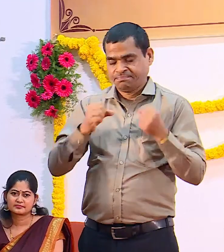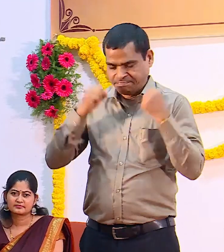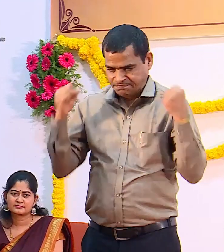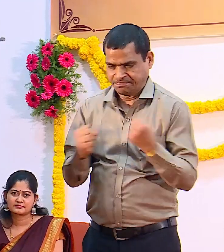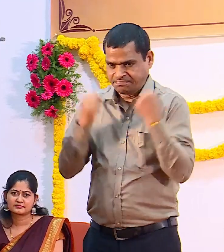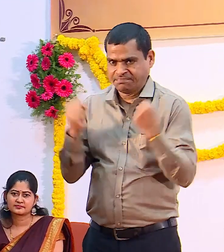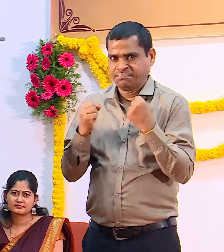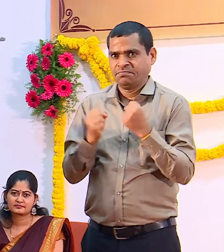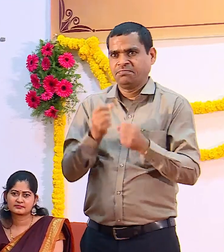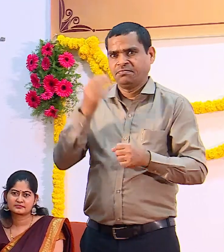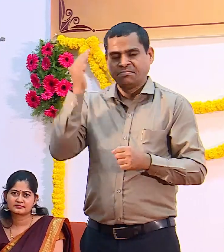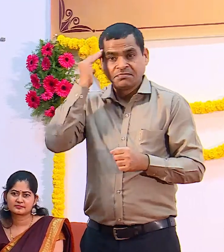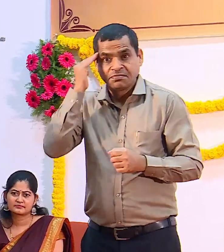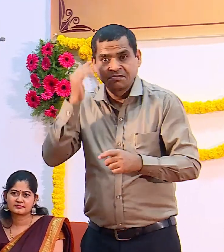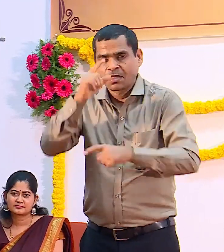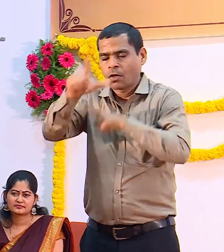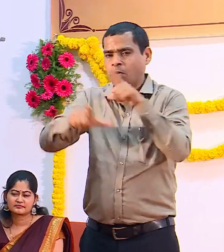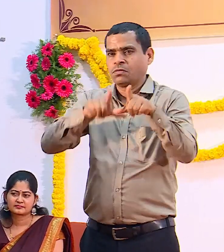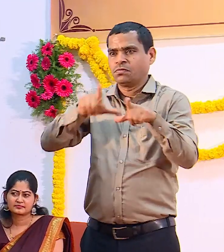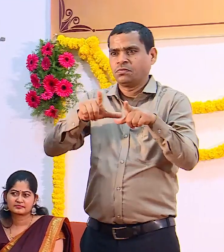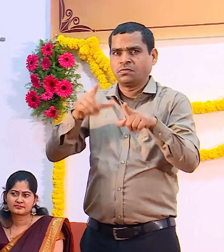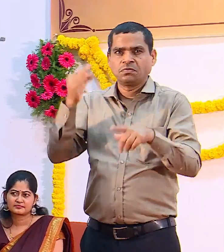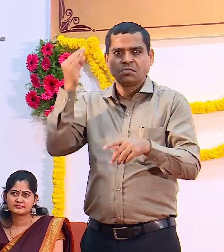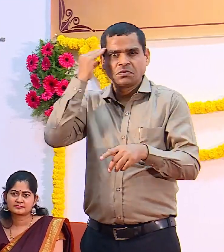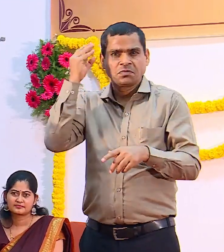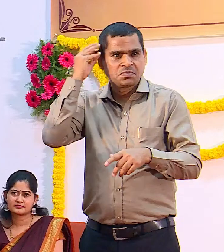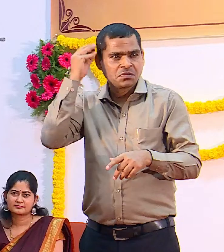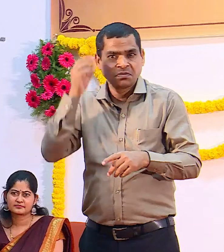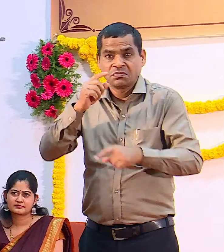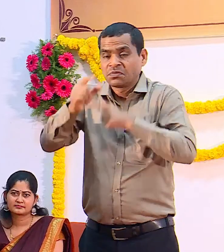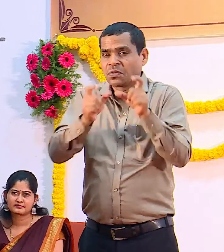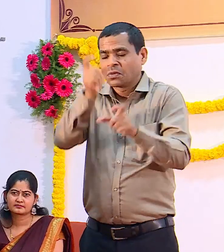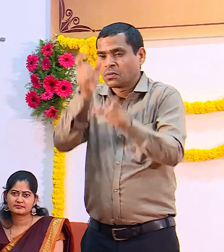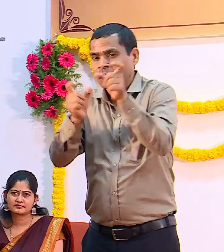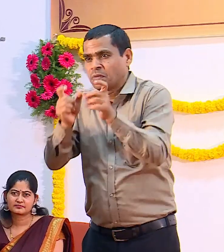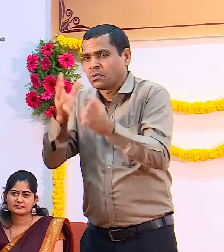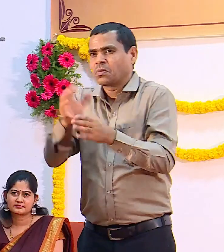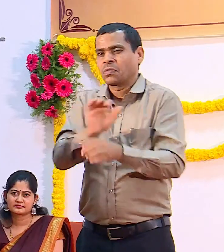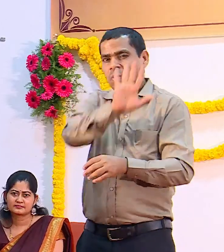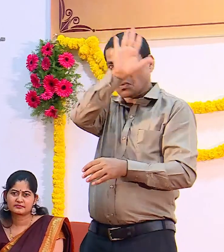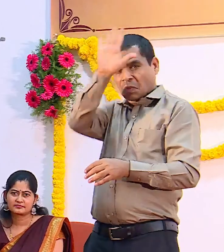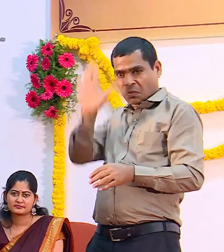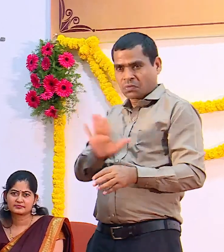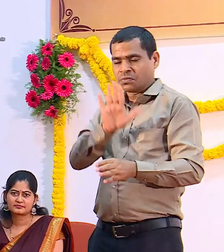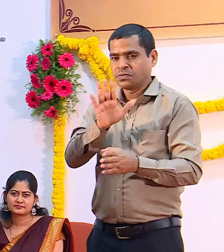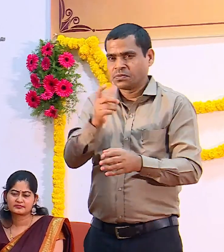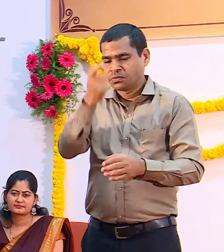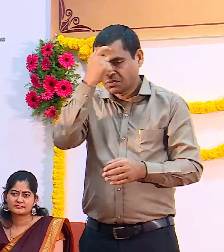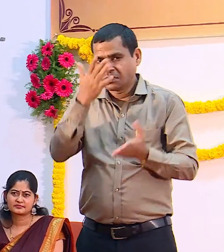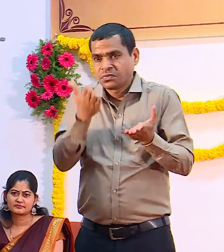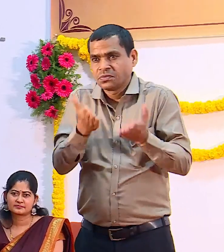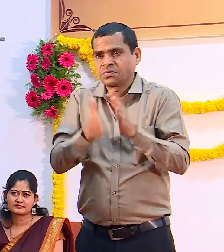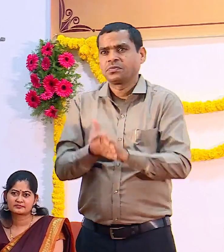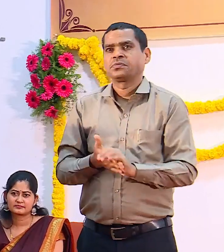वी हैव टू अंडरस्टैंड द ह्यूज प्रॉब्लम विच द कंट्री फेसिस वाइल दिस इंस्टीट्यूट इज डूइंग रियली वेल। बट